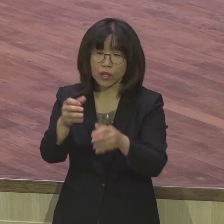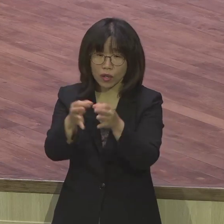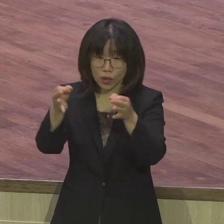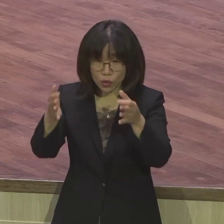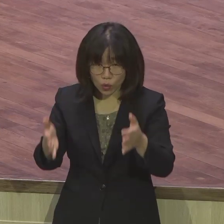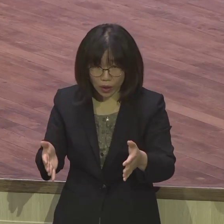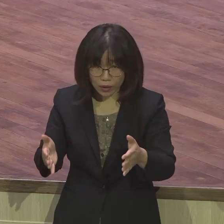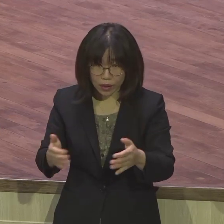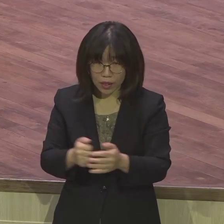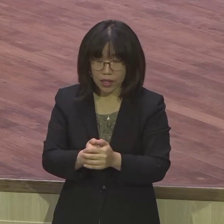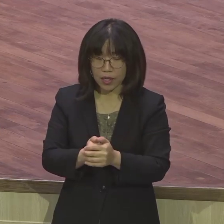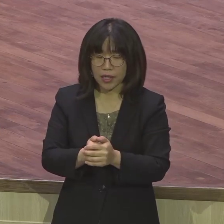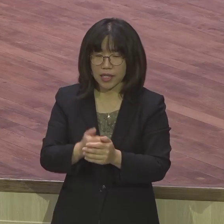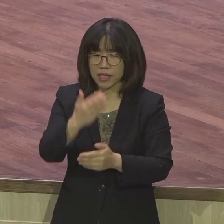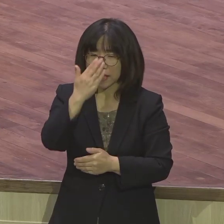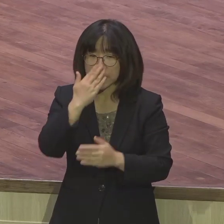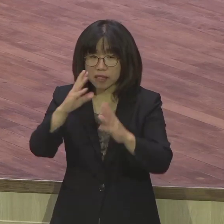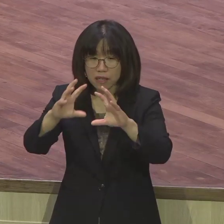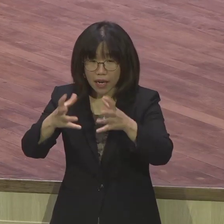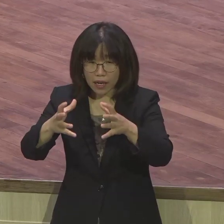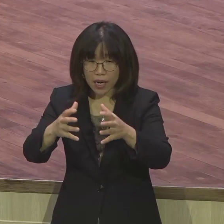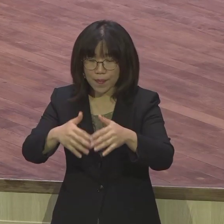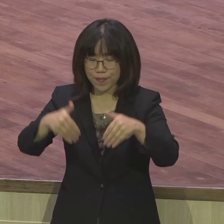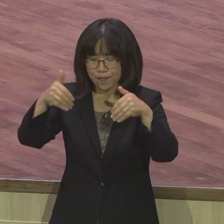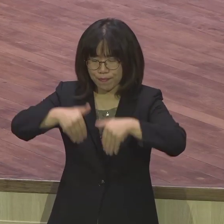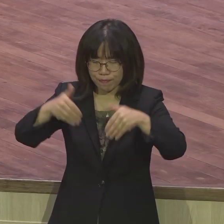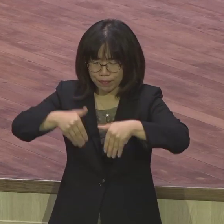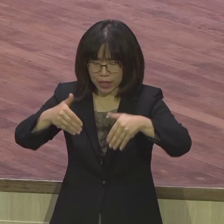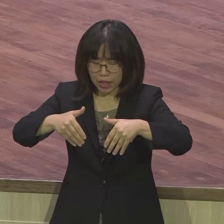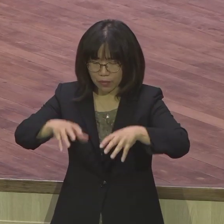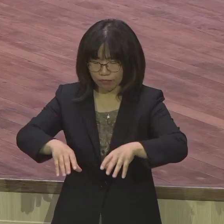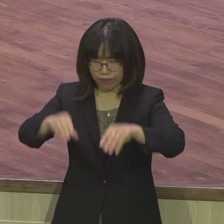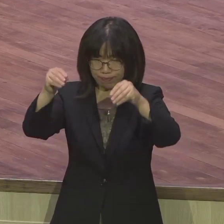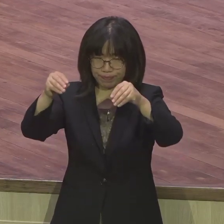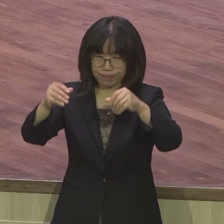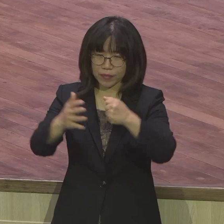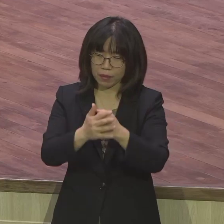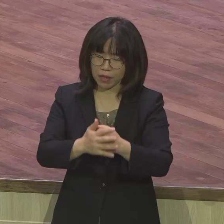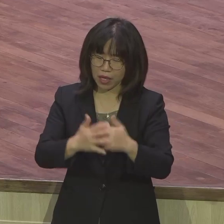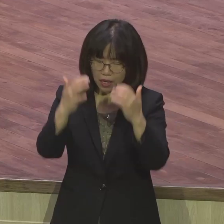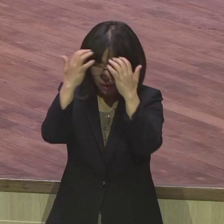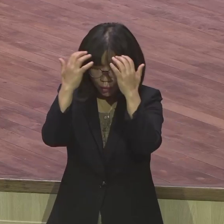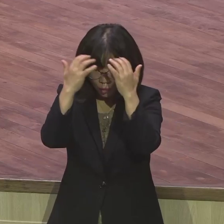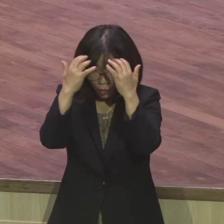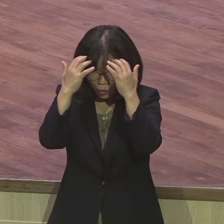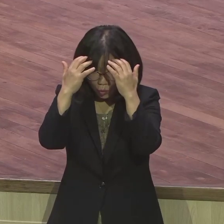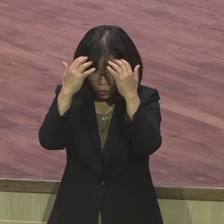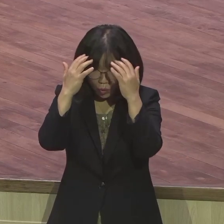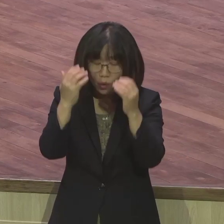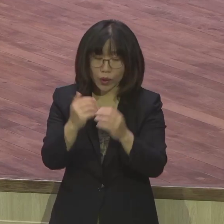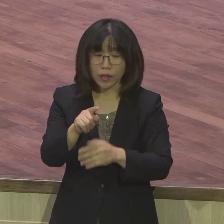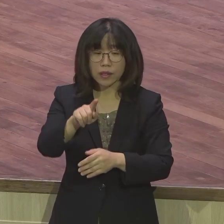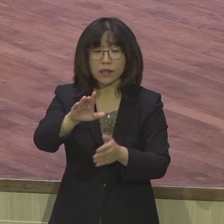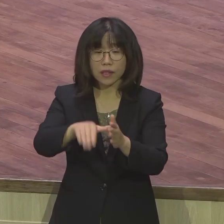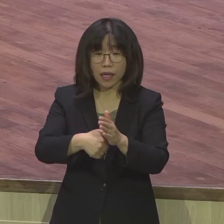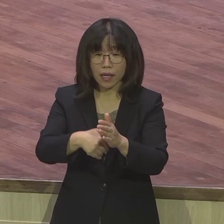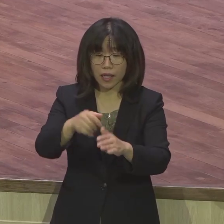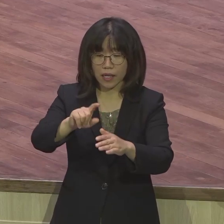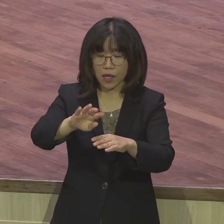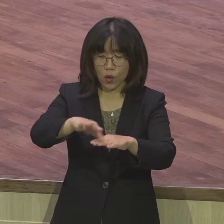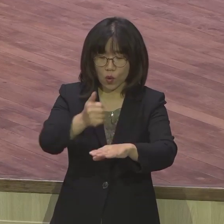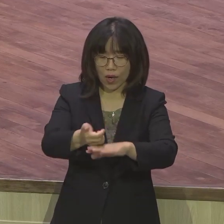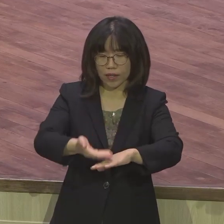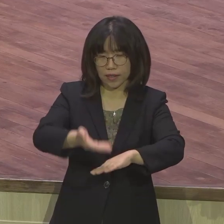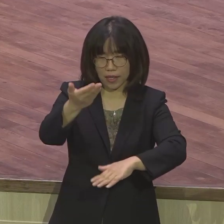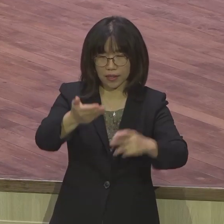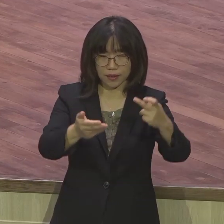북이스라엘은 비가 내리지 않는 가뭄으로 인해서 많은 고통을 당하게 됩니다. 그 내용이 열왕기상 17장